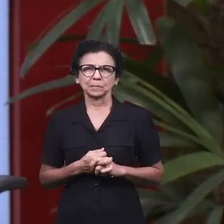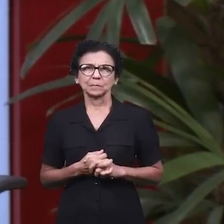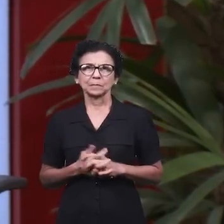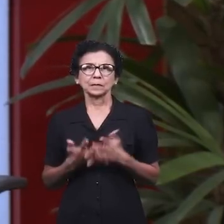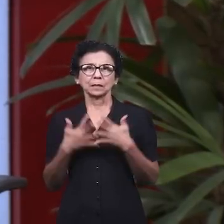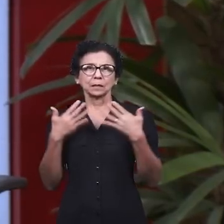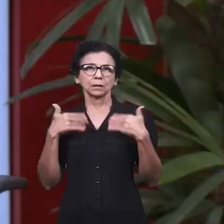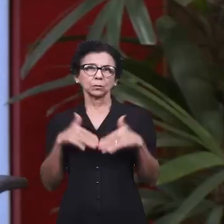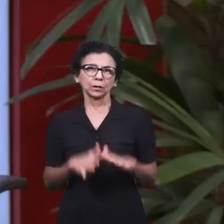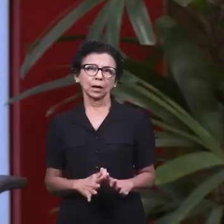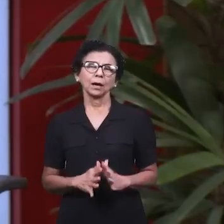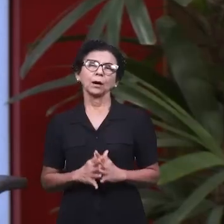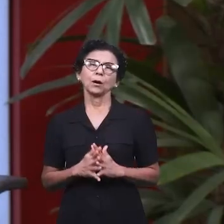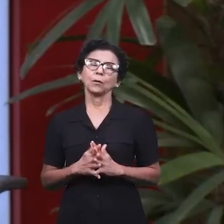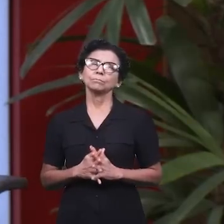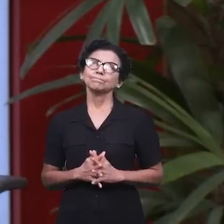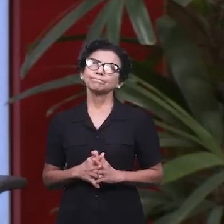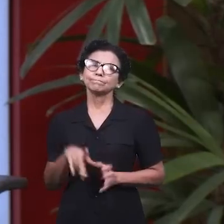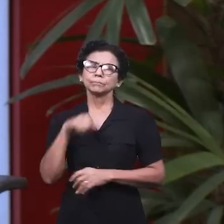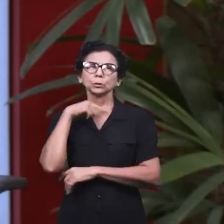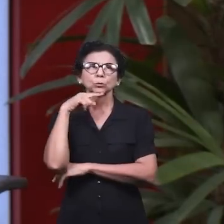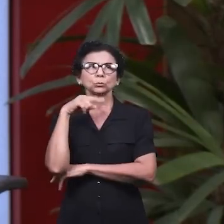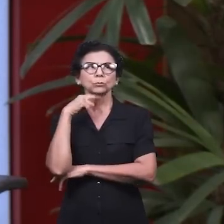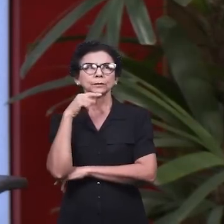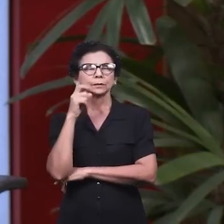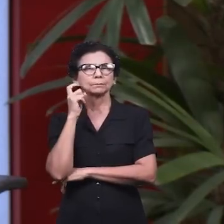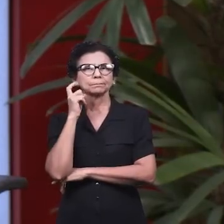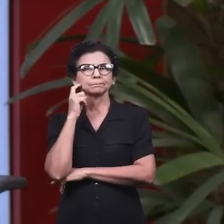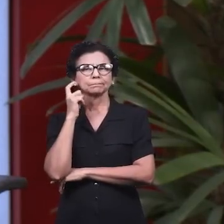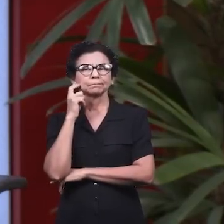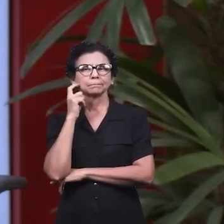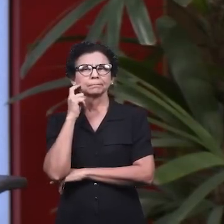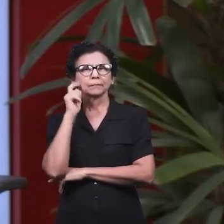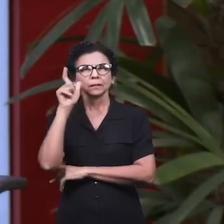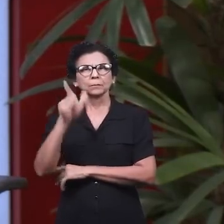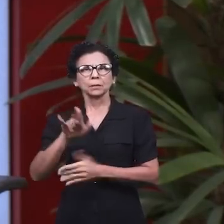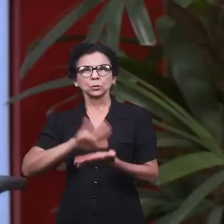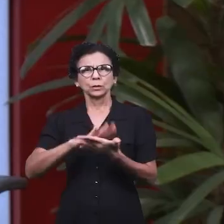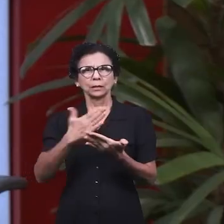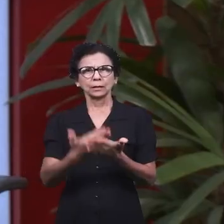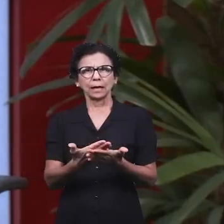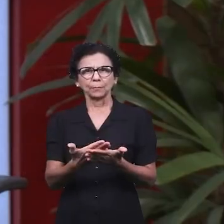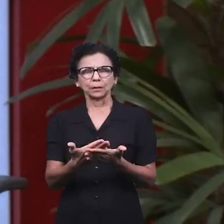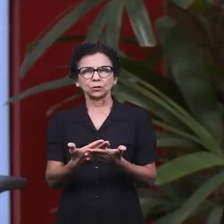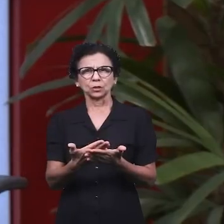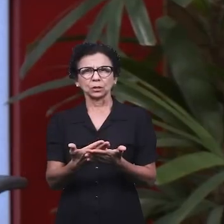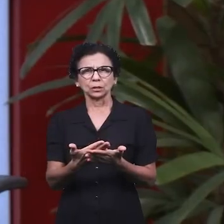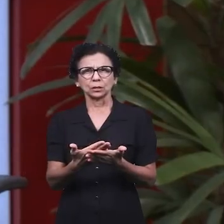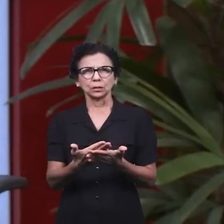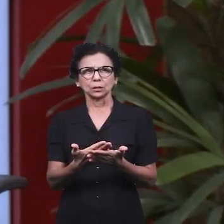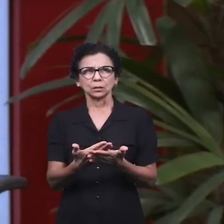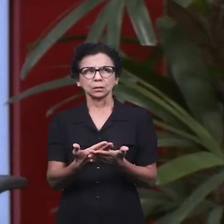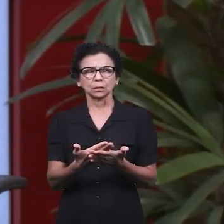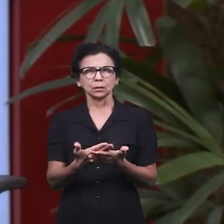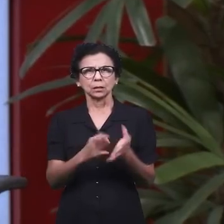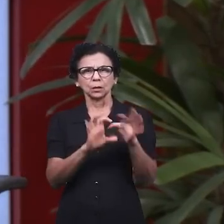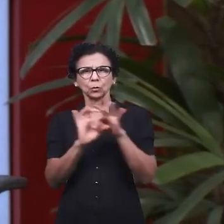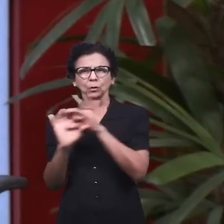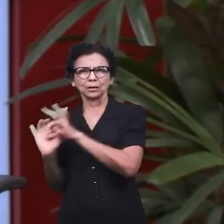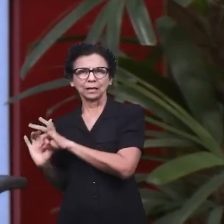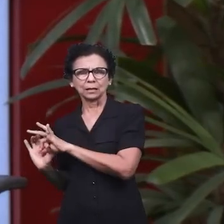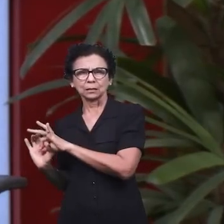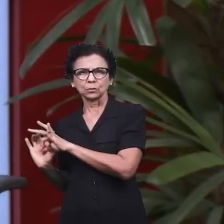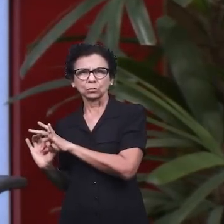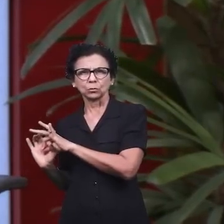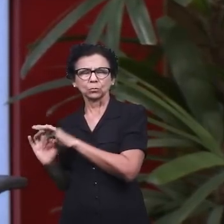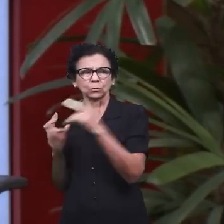uma dúvida. Todo intérprete interpreta igual? Se eu for interpretar, é a mesma coisa que a Natália vai interpretar?